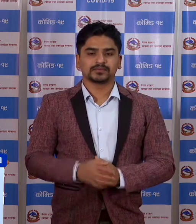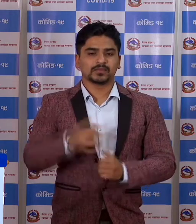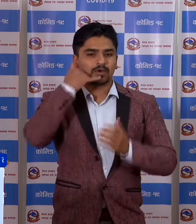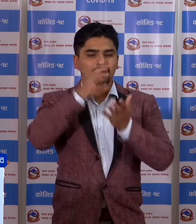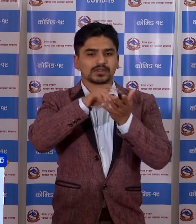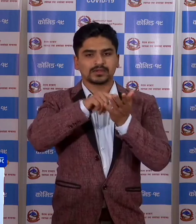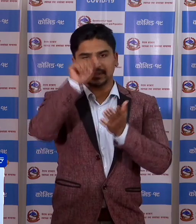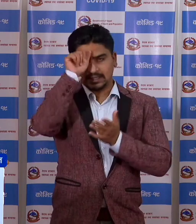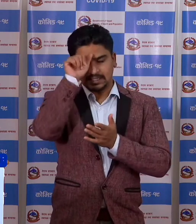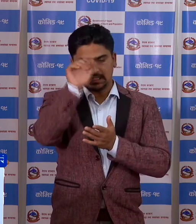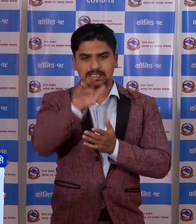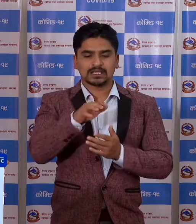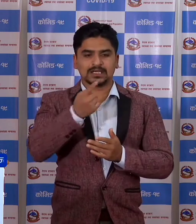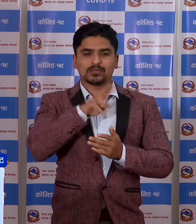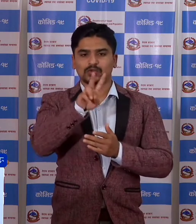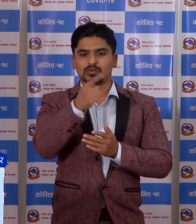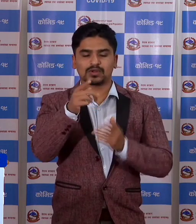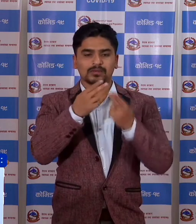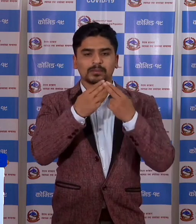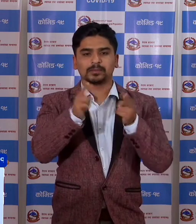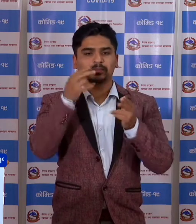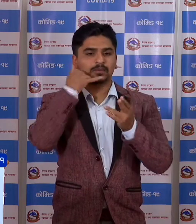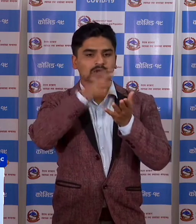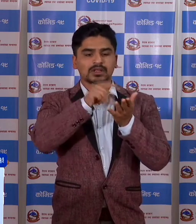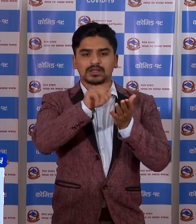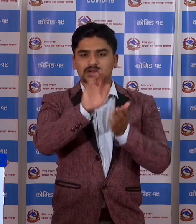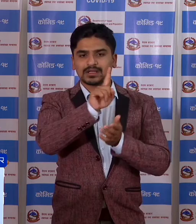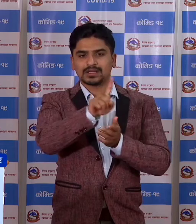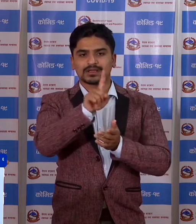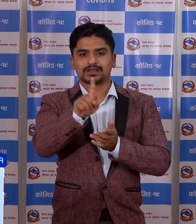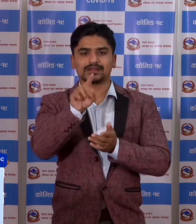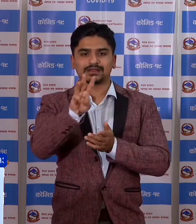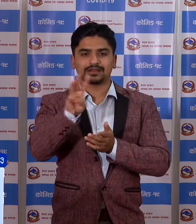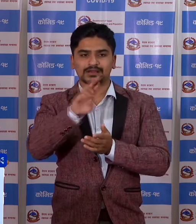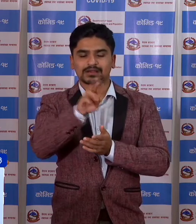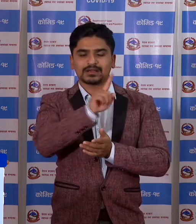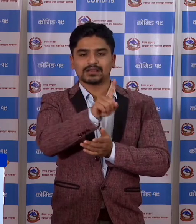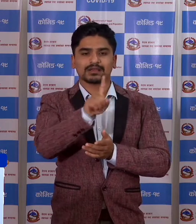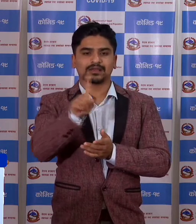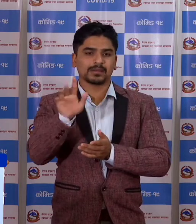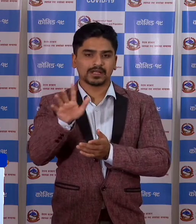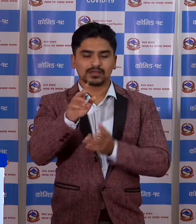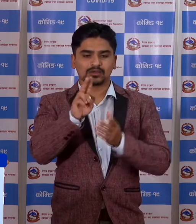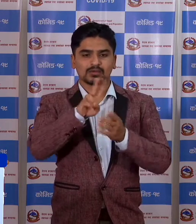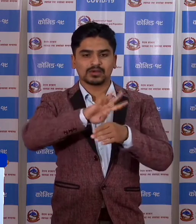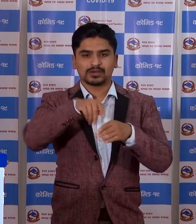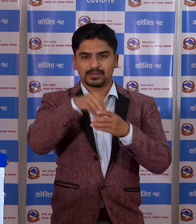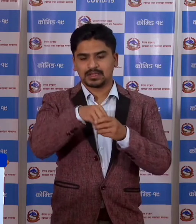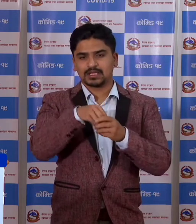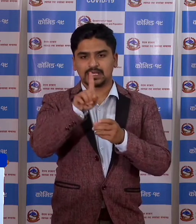कल सेन्टरको अपडेट गराउन चाहन्छु। हाम्रो 2 निशुल्क कल सेन्टरहरू छन्, 11:33 र 11:15, जसमा गत 24